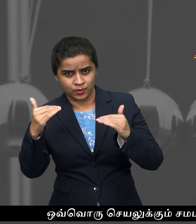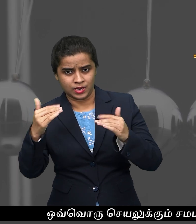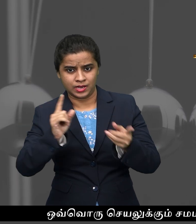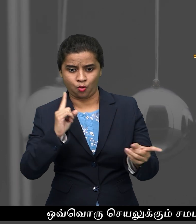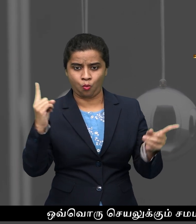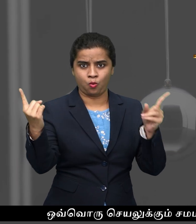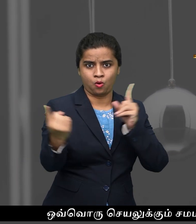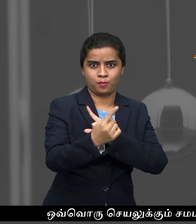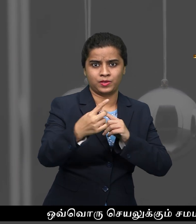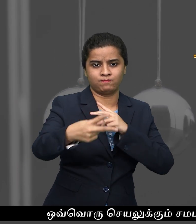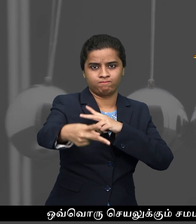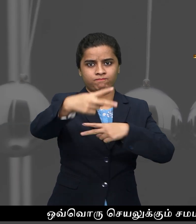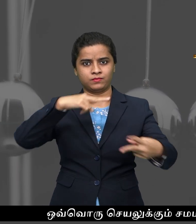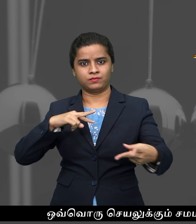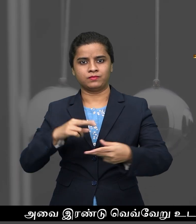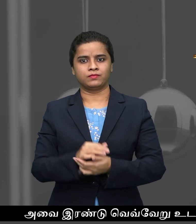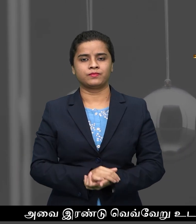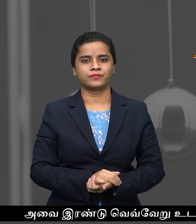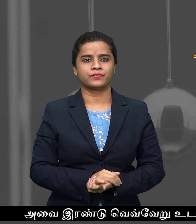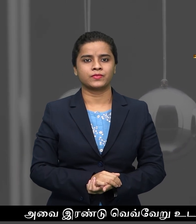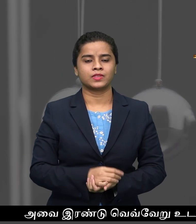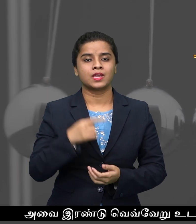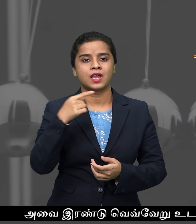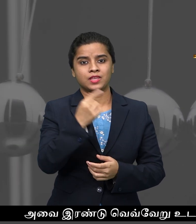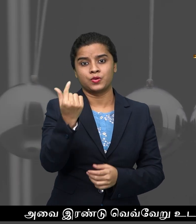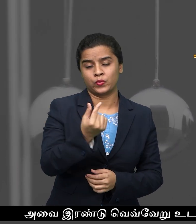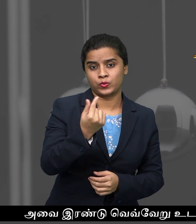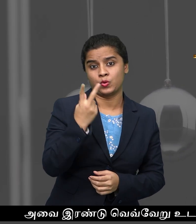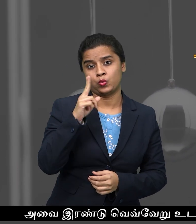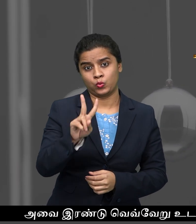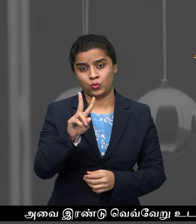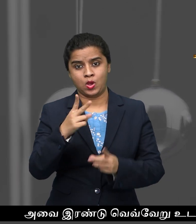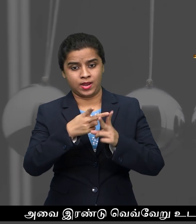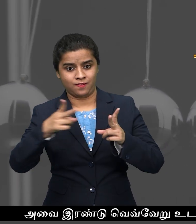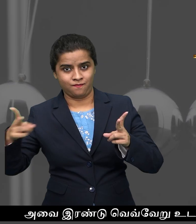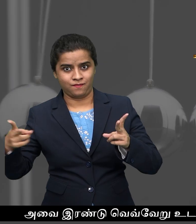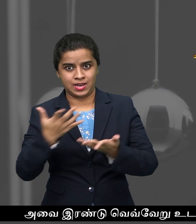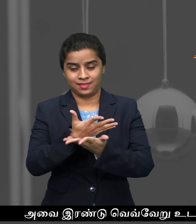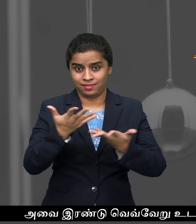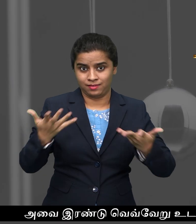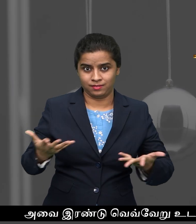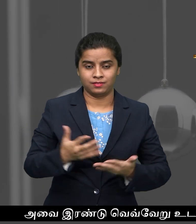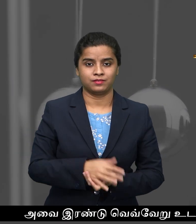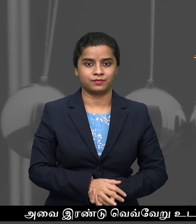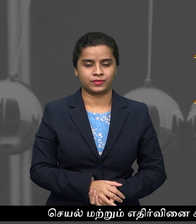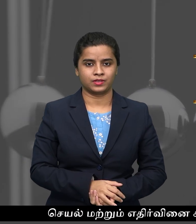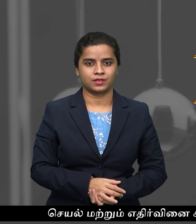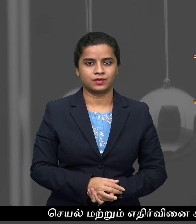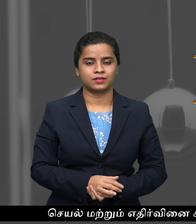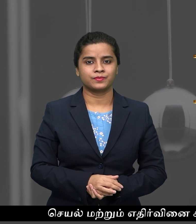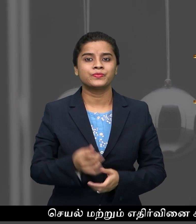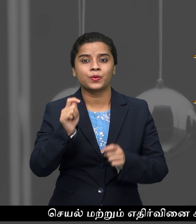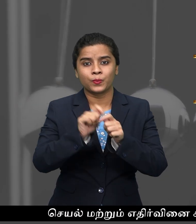எதிர்வினை உள்ளது என்று அவை இரண்டும் வெவ்வேறு உடல்களில் செயல்படுகின்றன என்றும் கூறுகிறது.